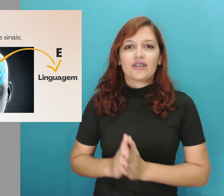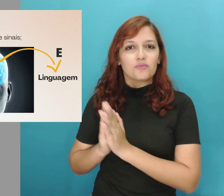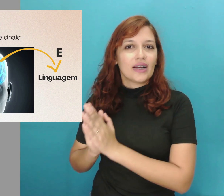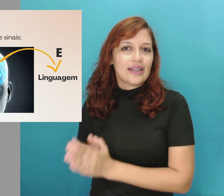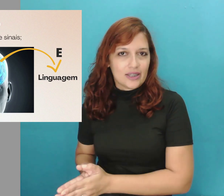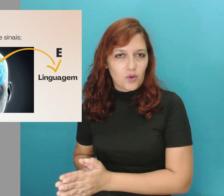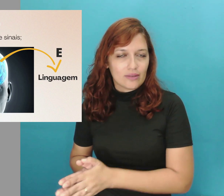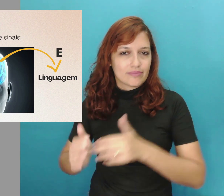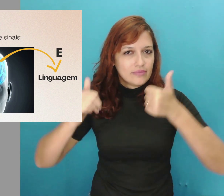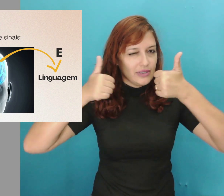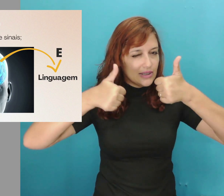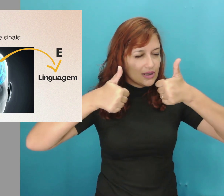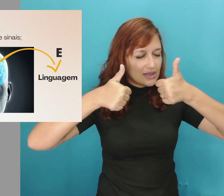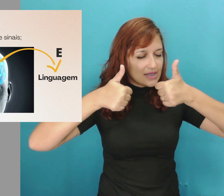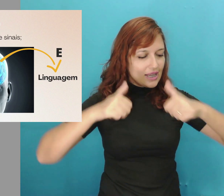uma língua, certo?